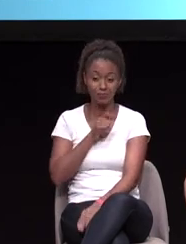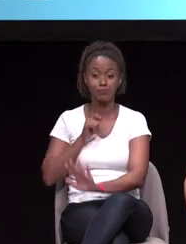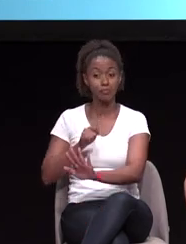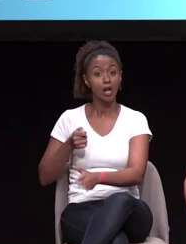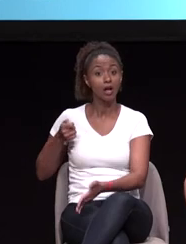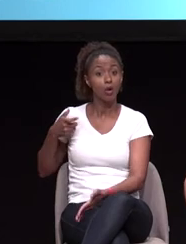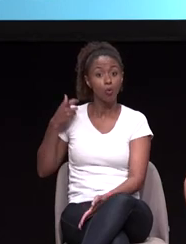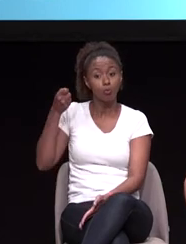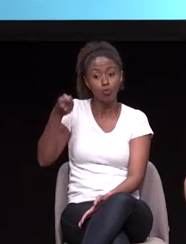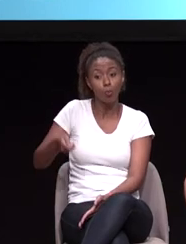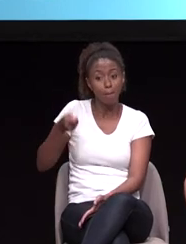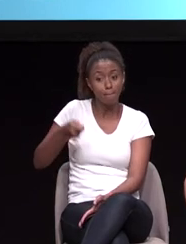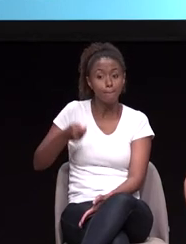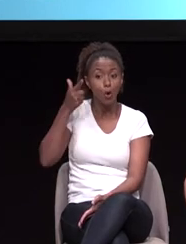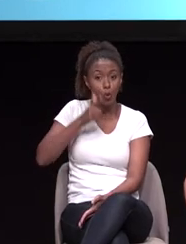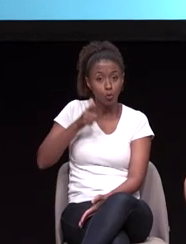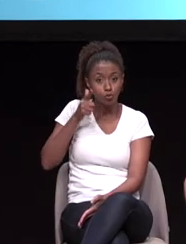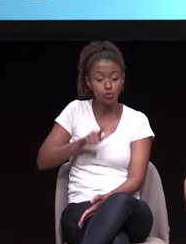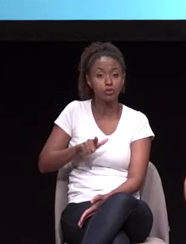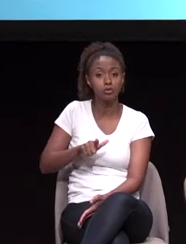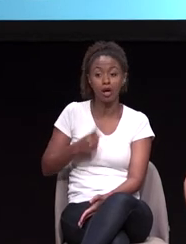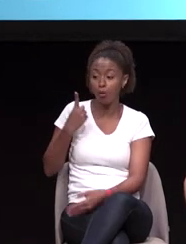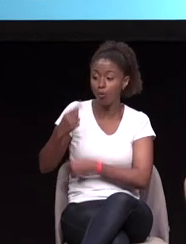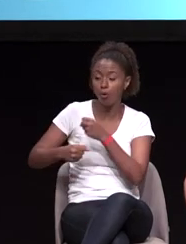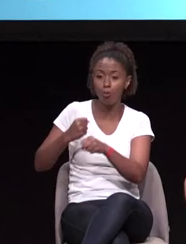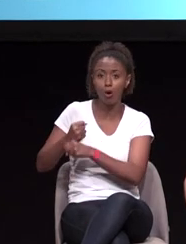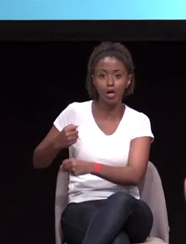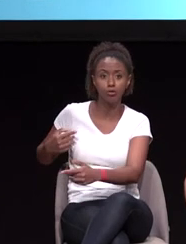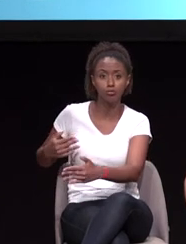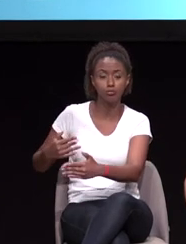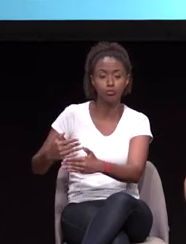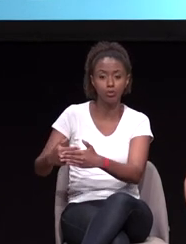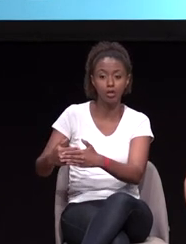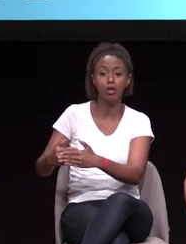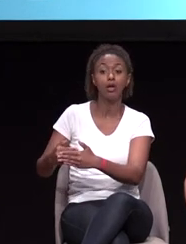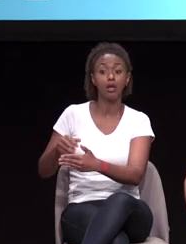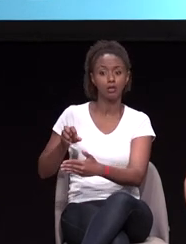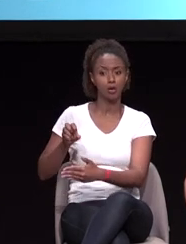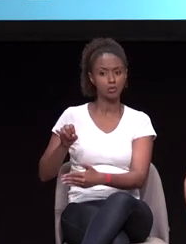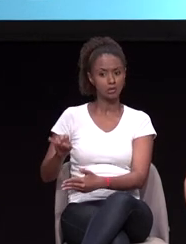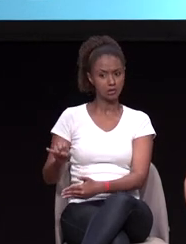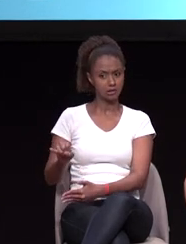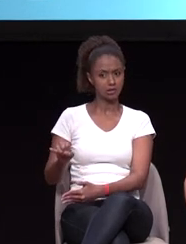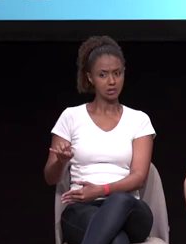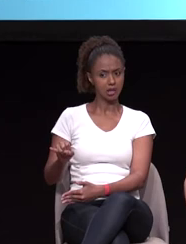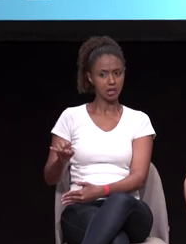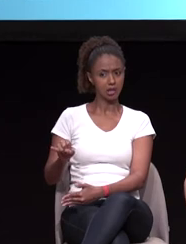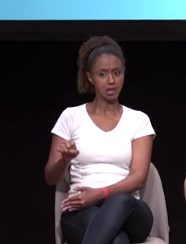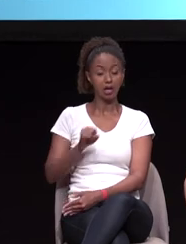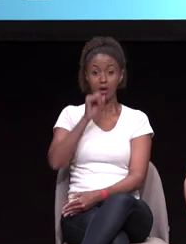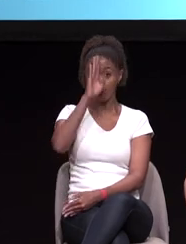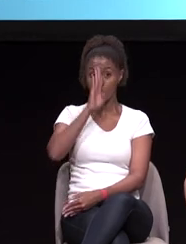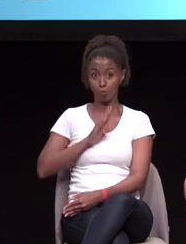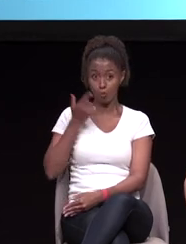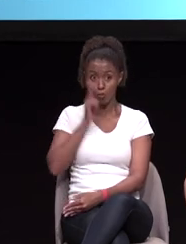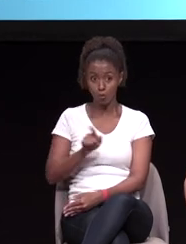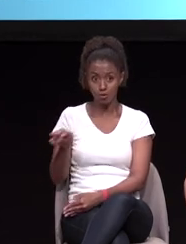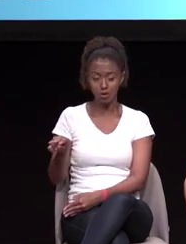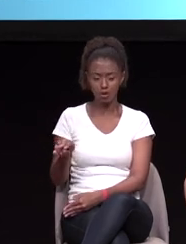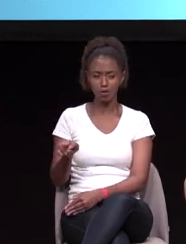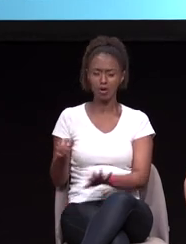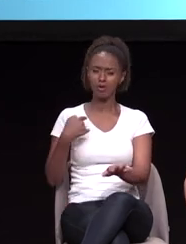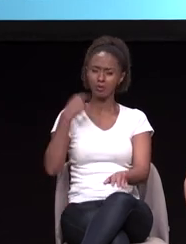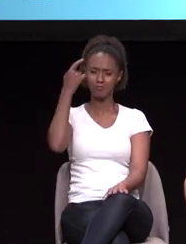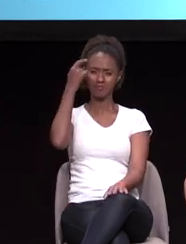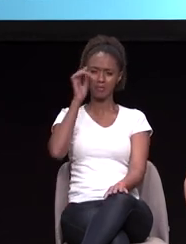ano se é uma bolsa em um concurso público deve ser anunciado vamos entrar nesses detalhes se entreteve